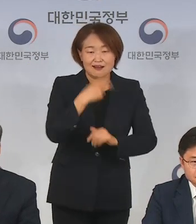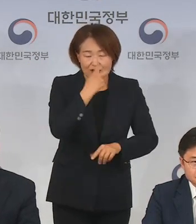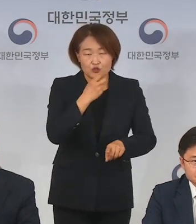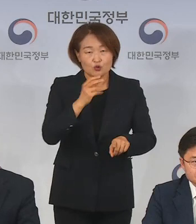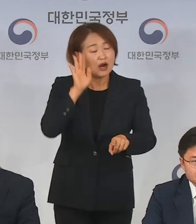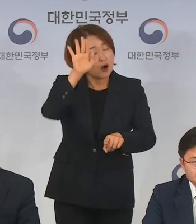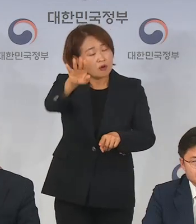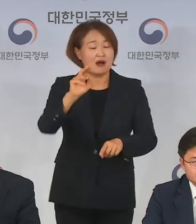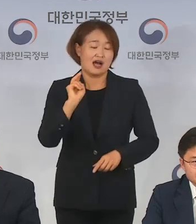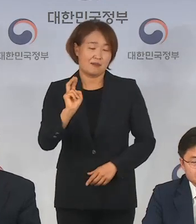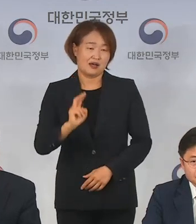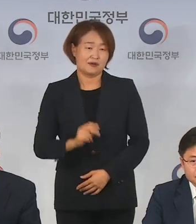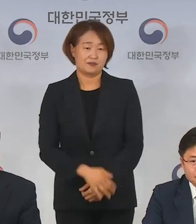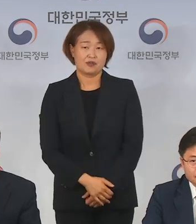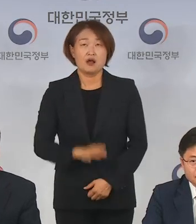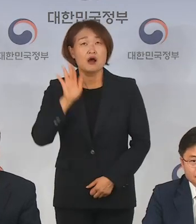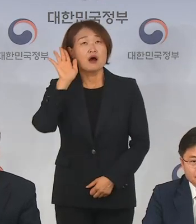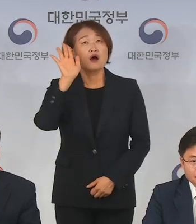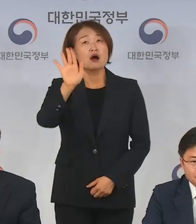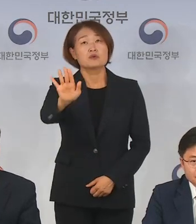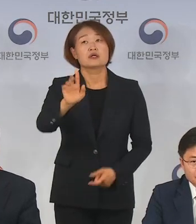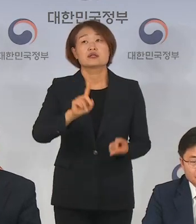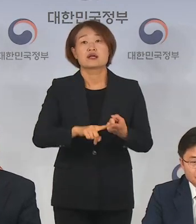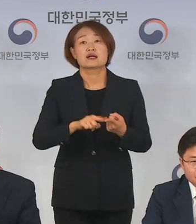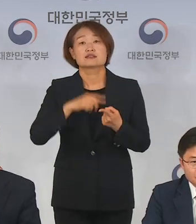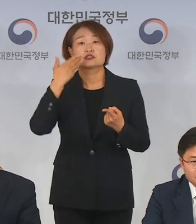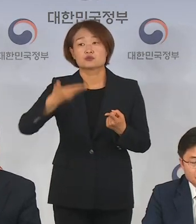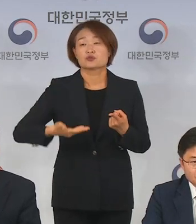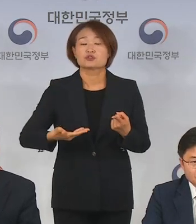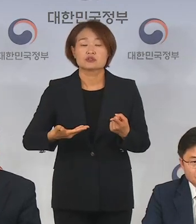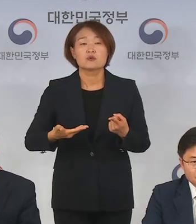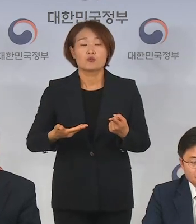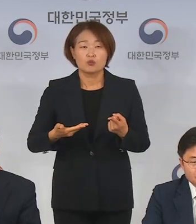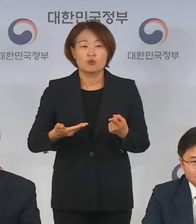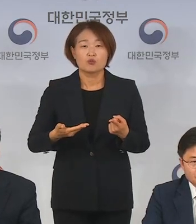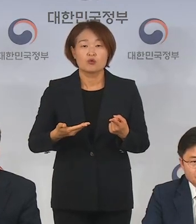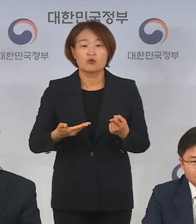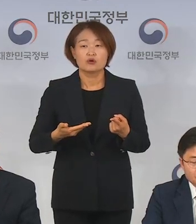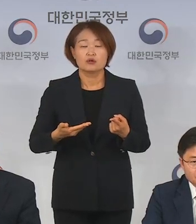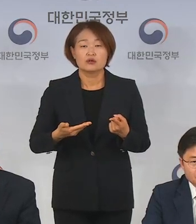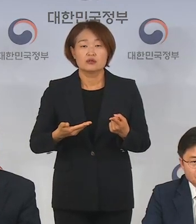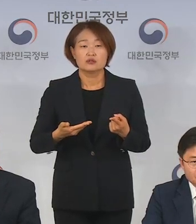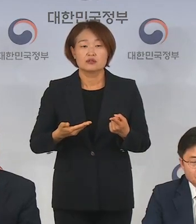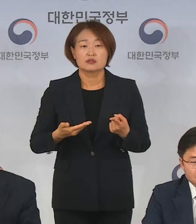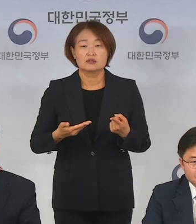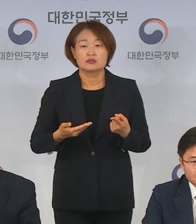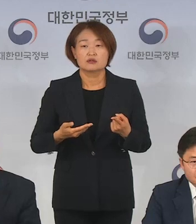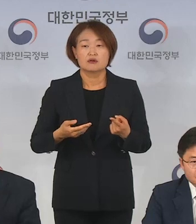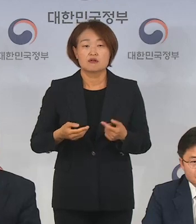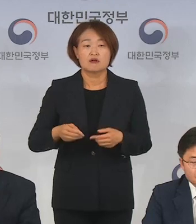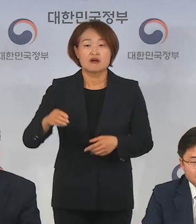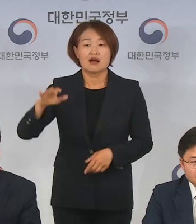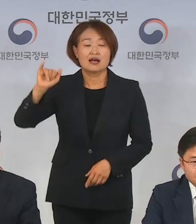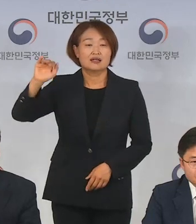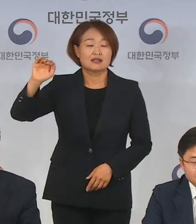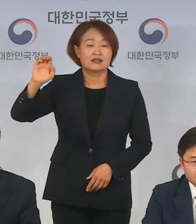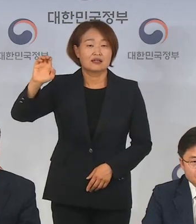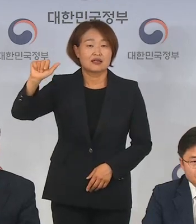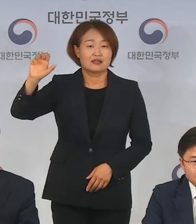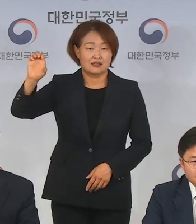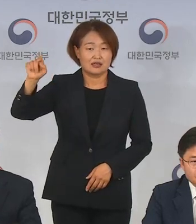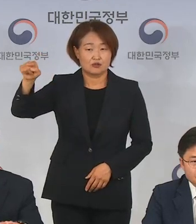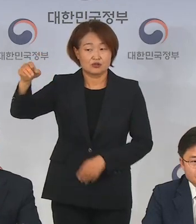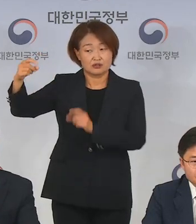겁니다. 향후 어떻게 할 거냐 부분은 지금 그간 여러 가지 저희가 계기 때 IAEA하고도 얘기를 하고 있고